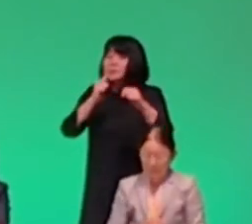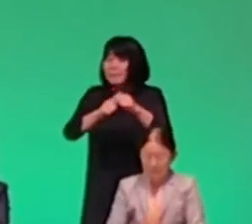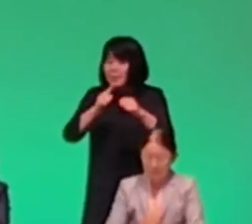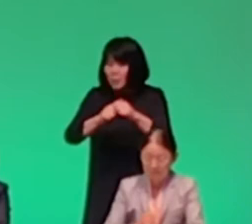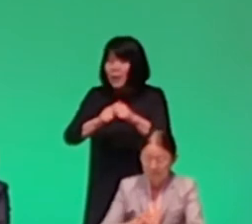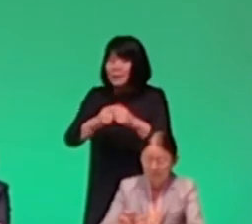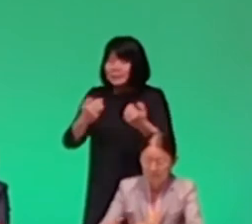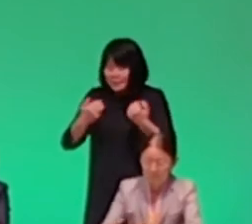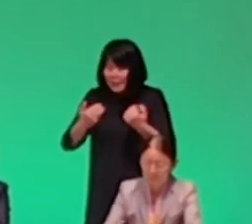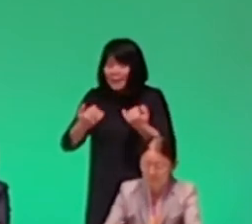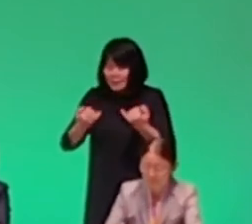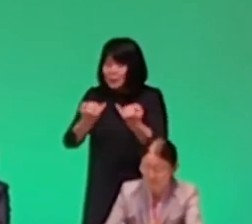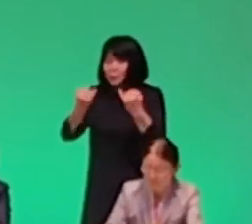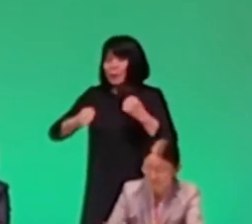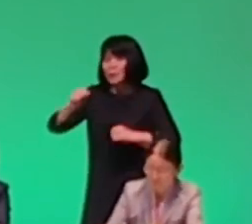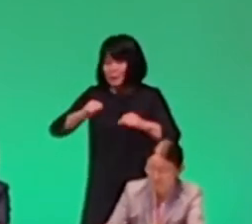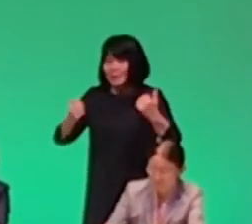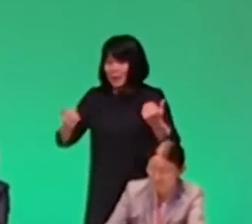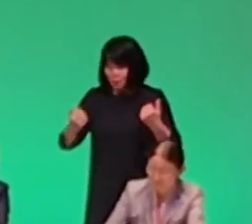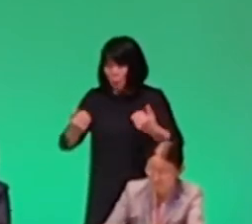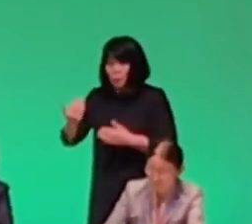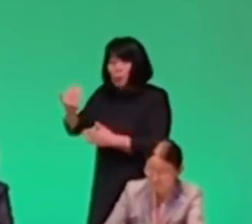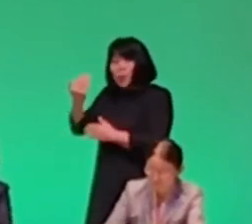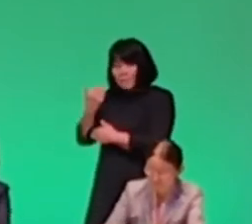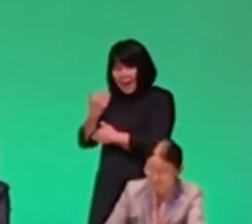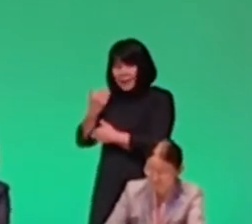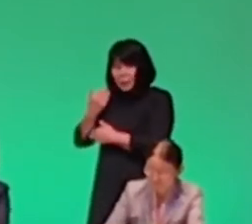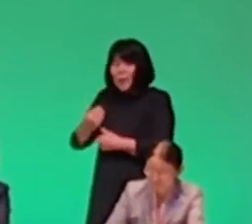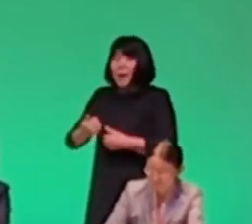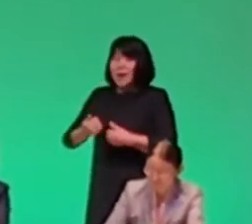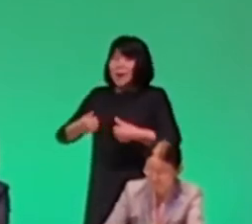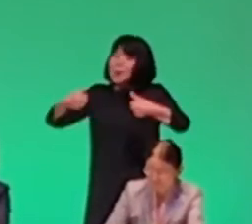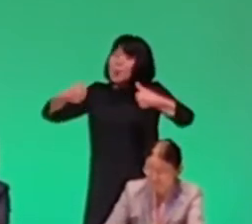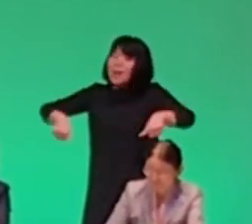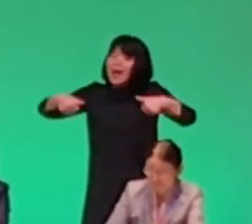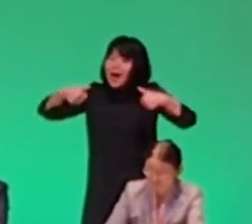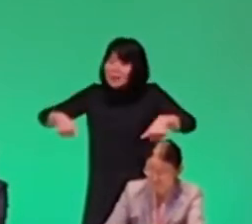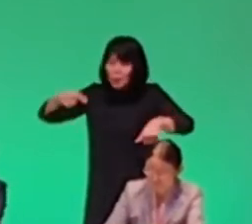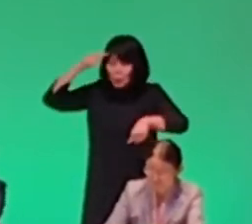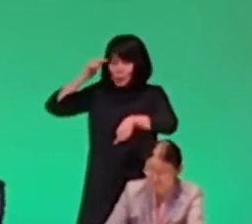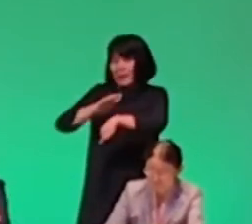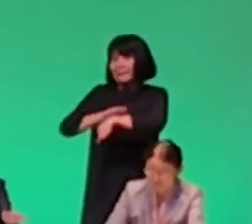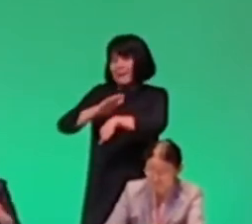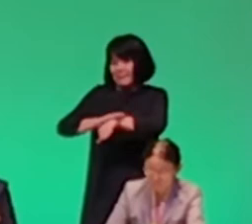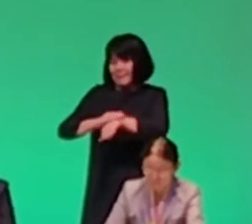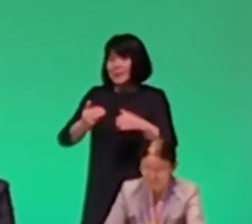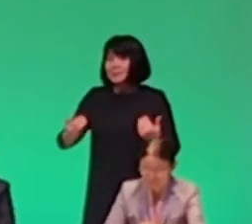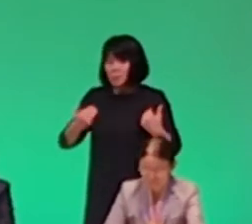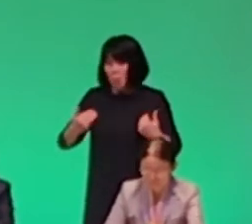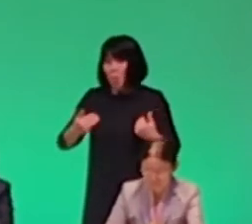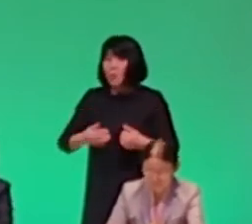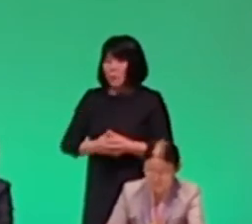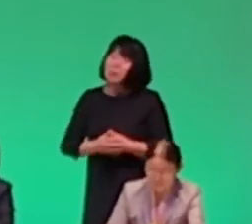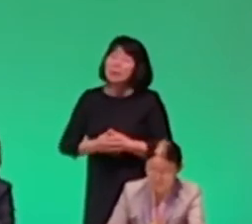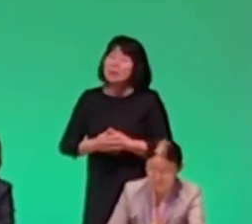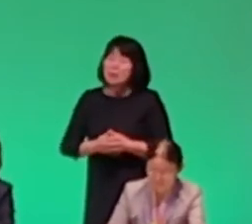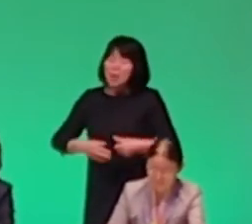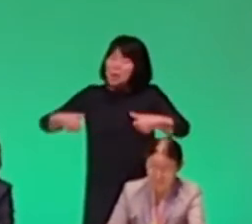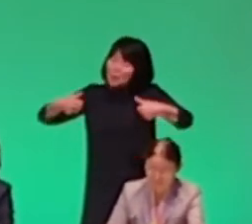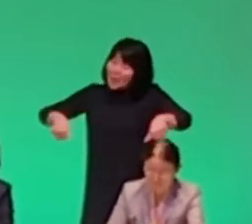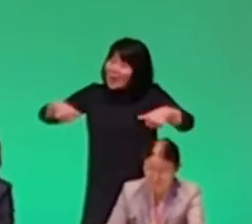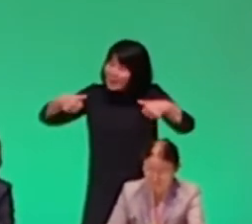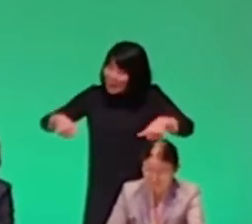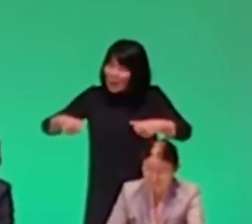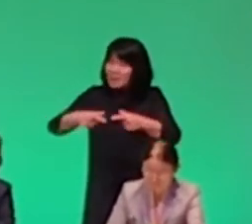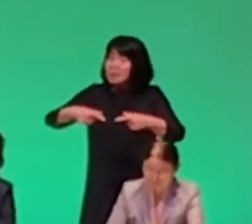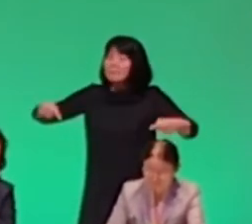女性活躍、その前に必要なのはフェアという土壌を作ること、勝負の場を作ること、誰に対してもフェアな